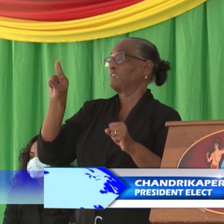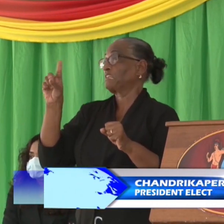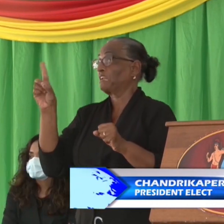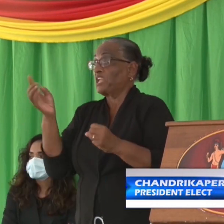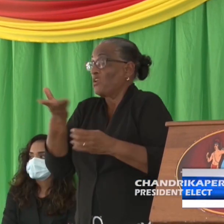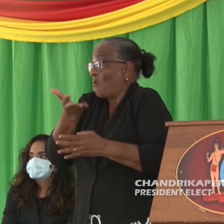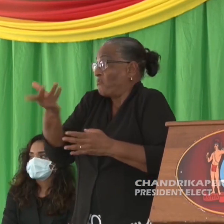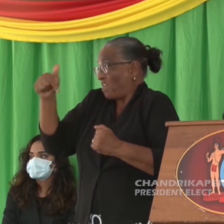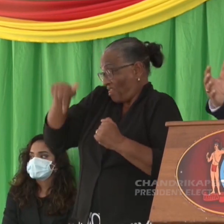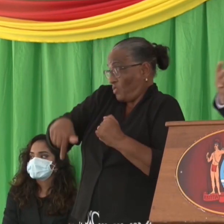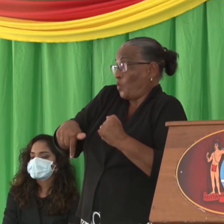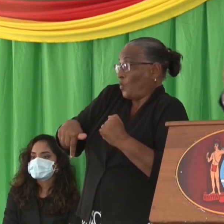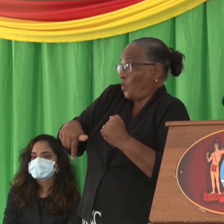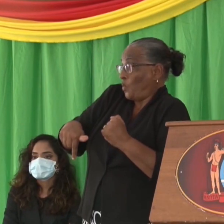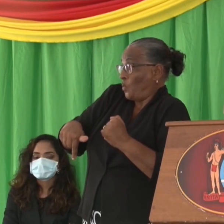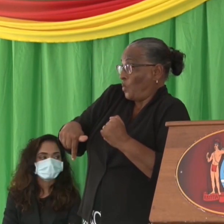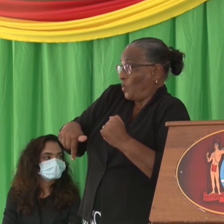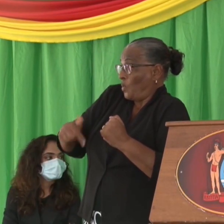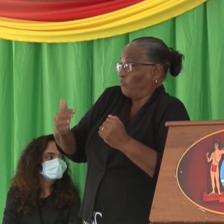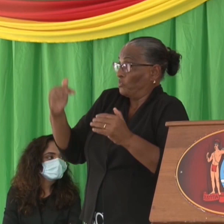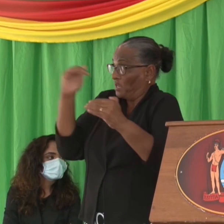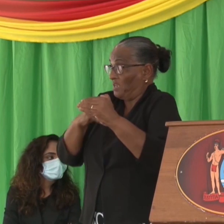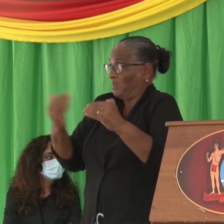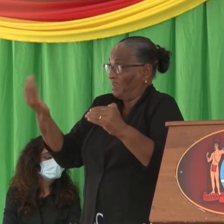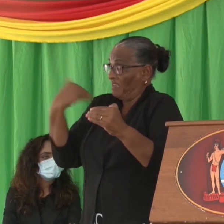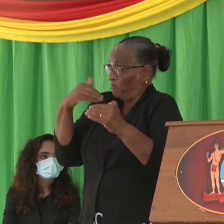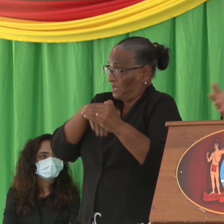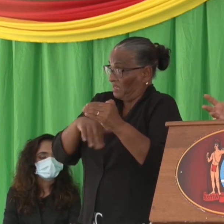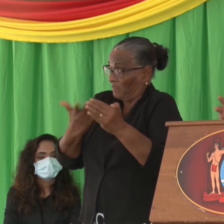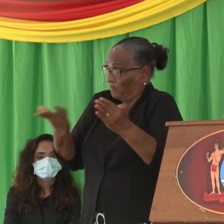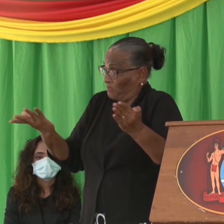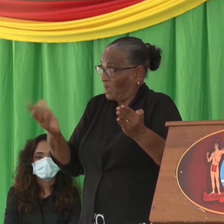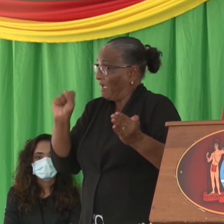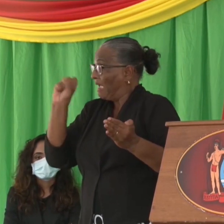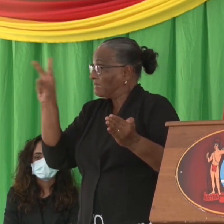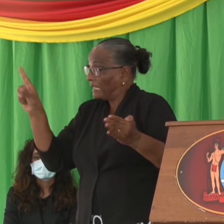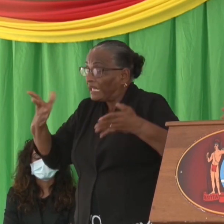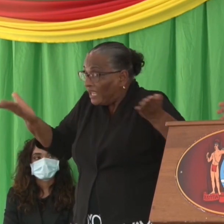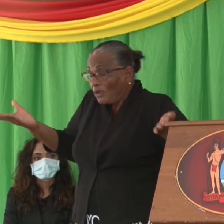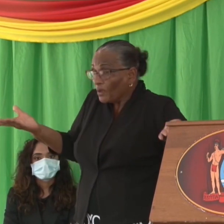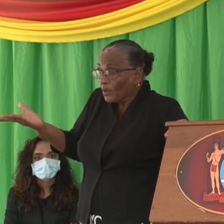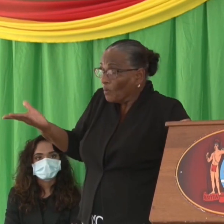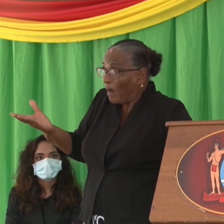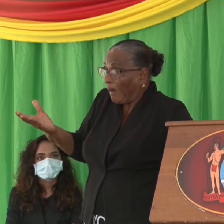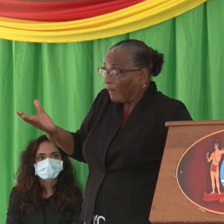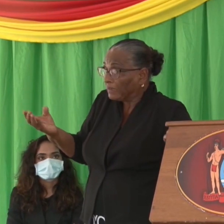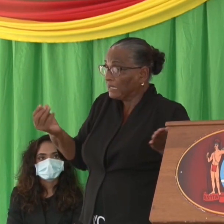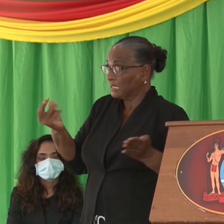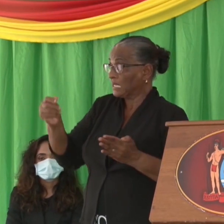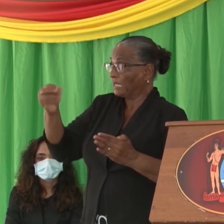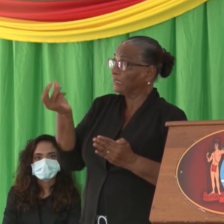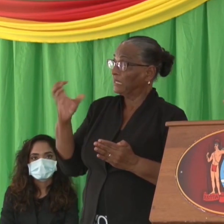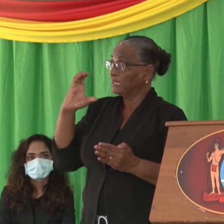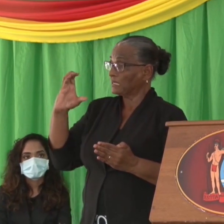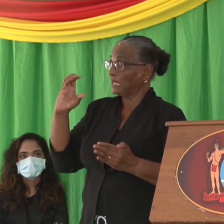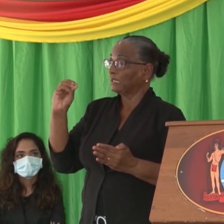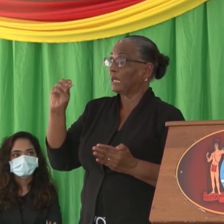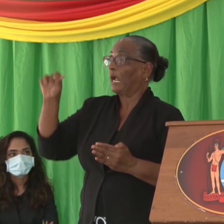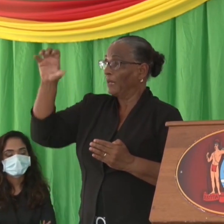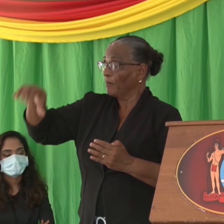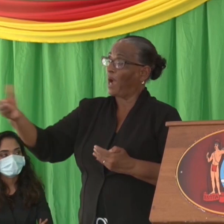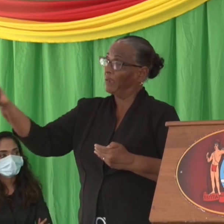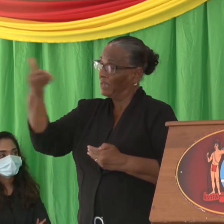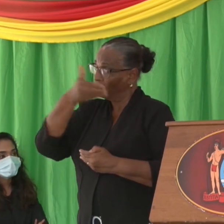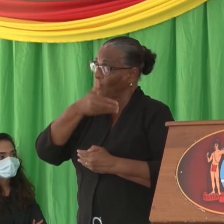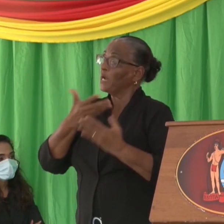er? Daarvan moeten we informatie krijgen van de centrale bank. Waar zijn die SRD's dan, als ze niet gevonden kunnen worden? Nogmaals, al